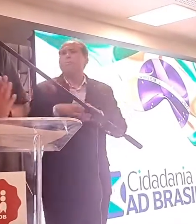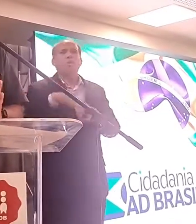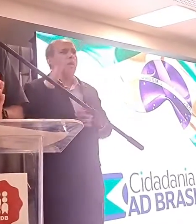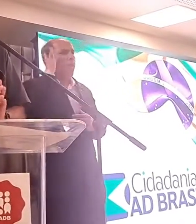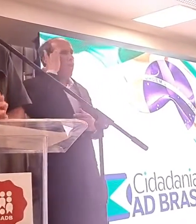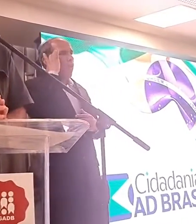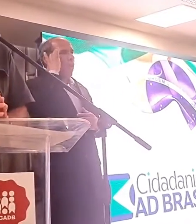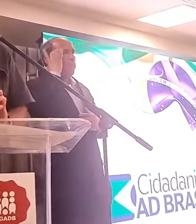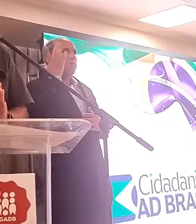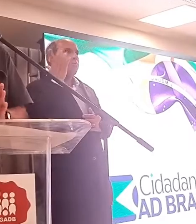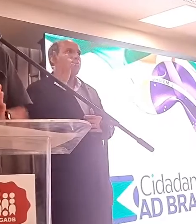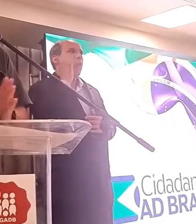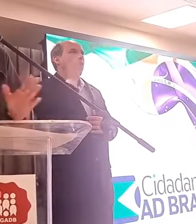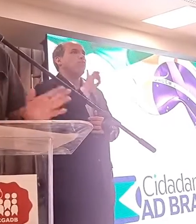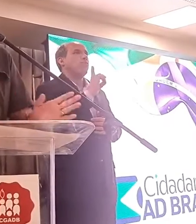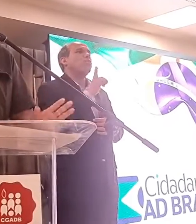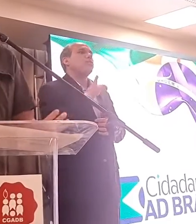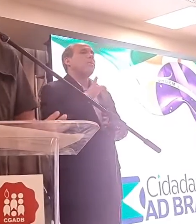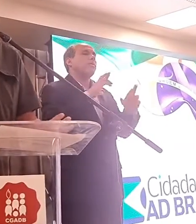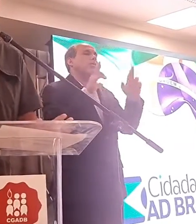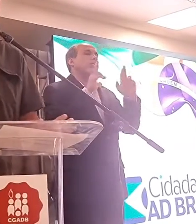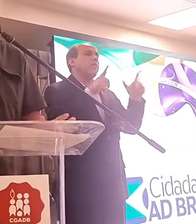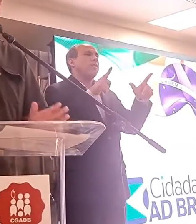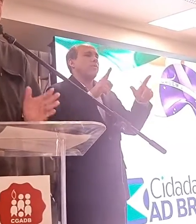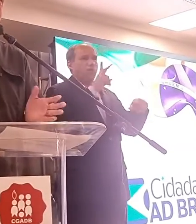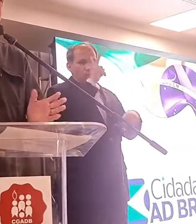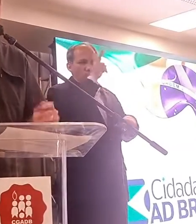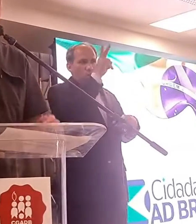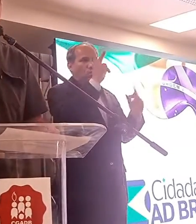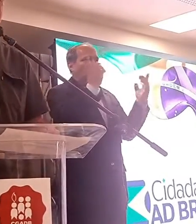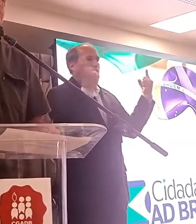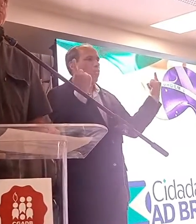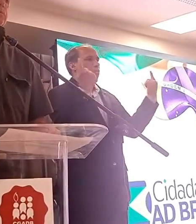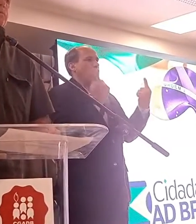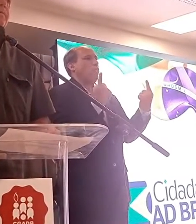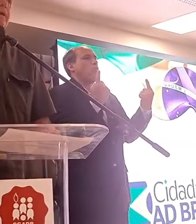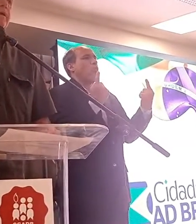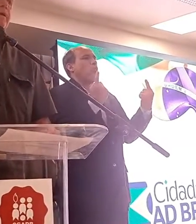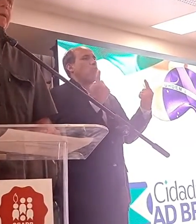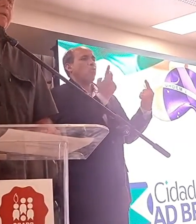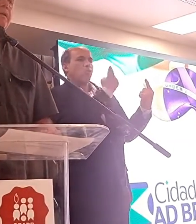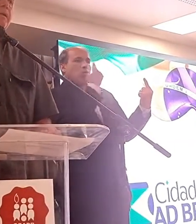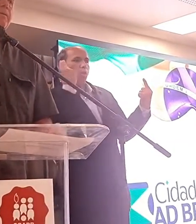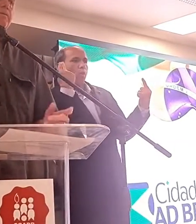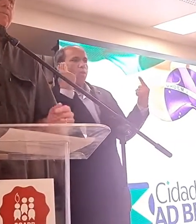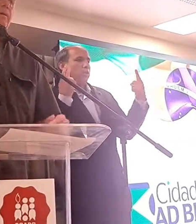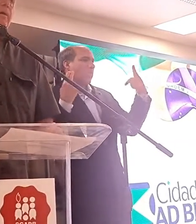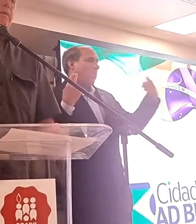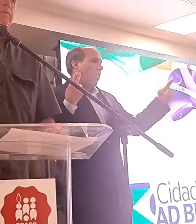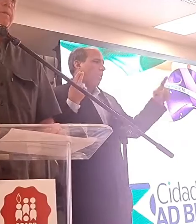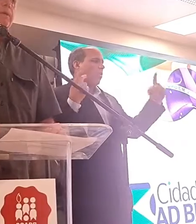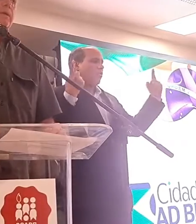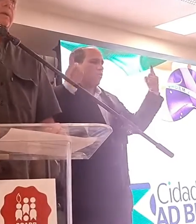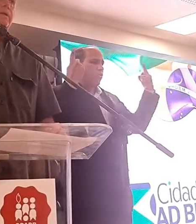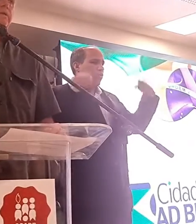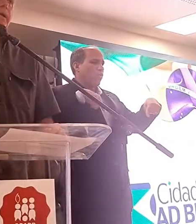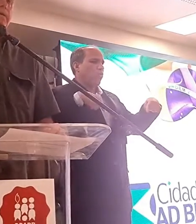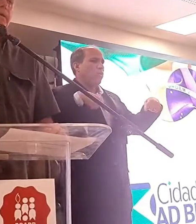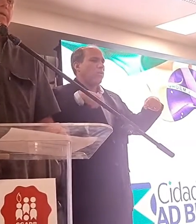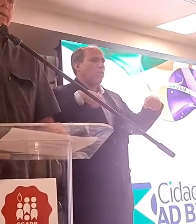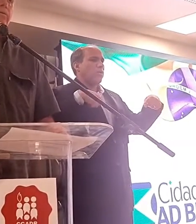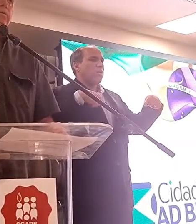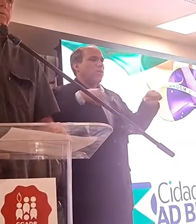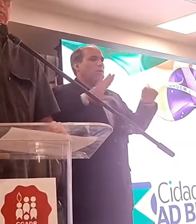acho que é uma diferença. Acho não, há uma diferença enorme sobre os dois nomes que disputam eleição no próximo